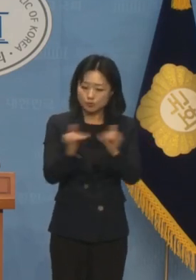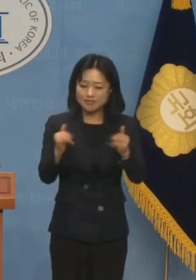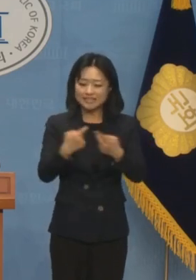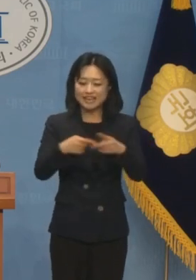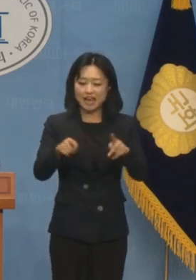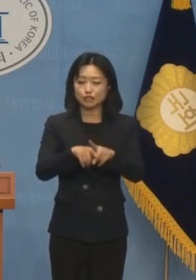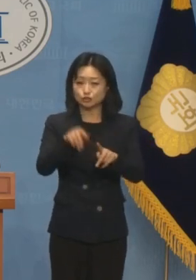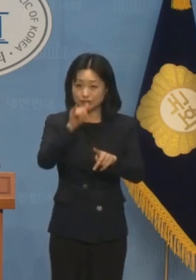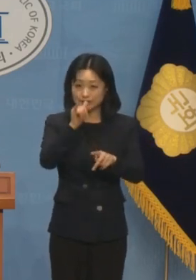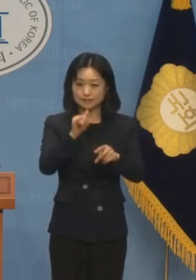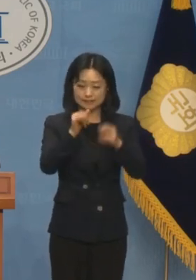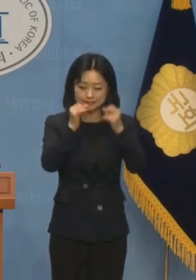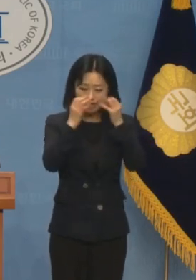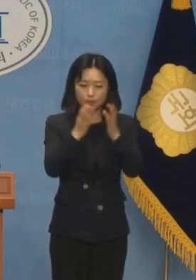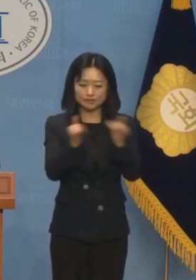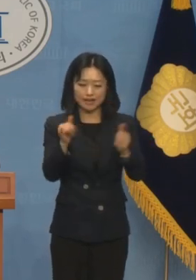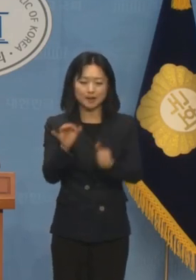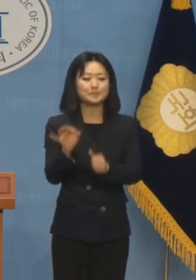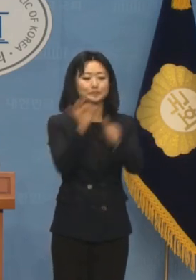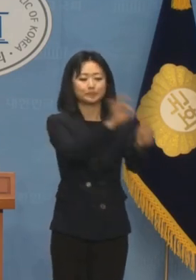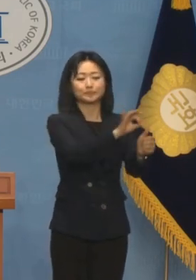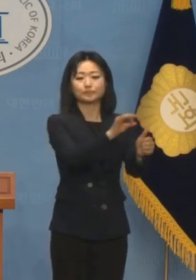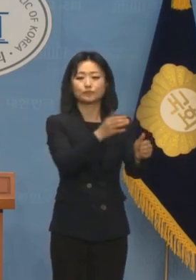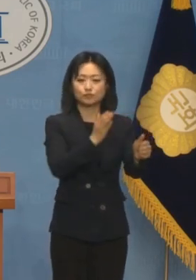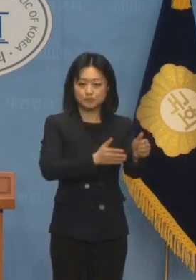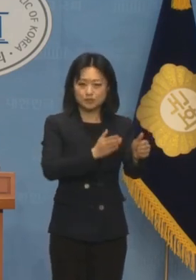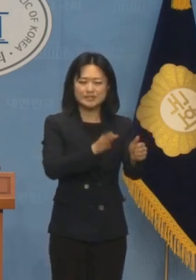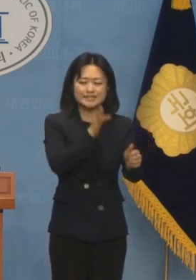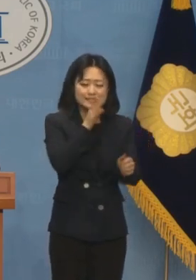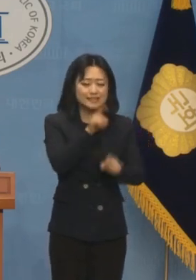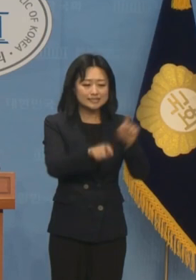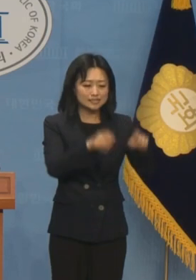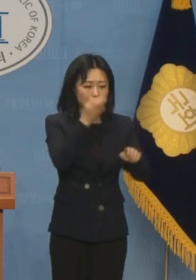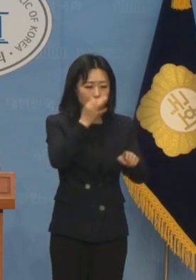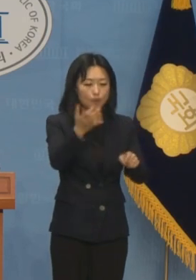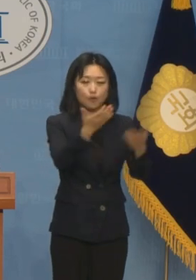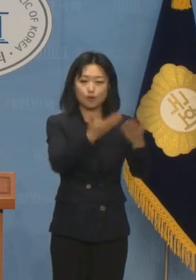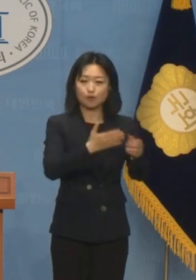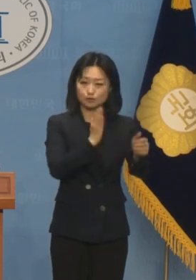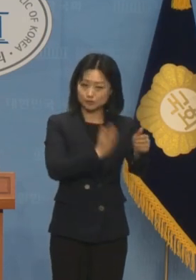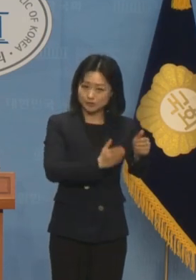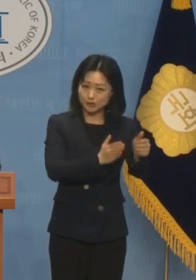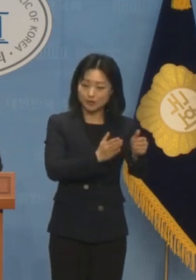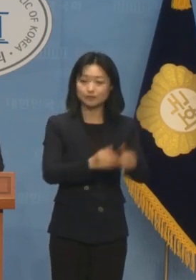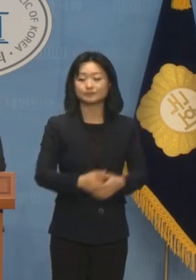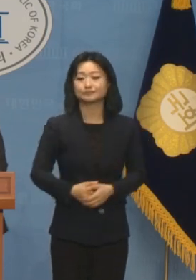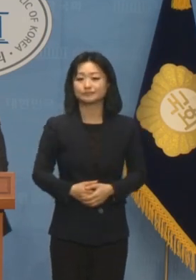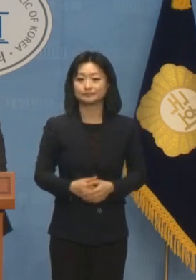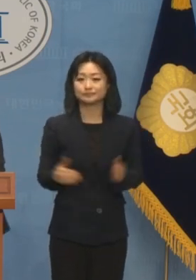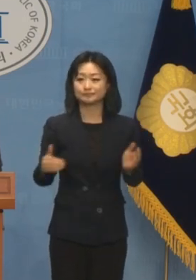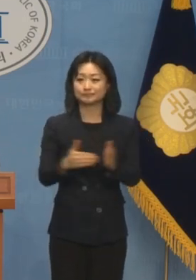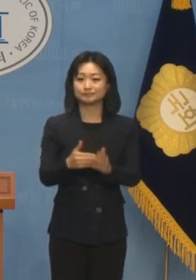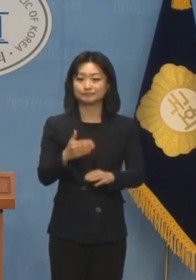수 있는 인적 쇄신을 말로만이 아니라 실천으로 보여주십시오. 이상입니다.